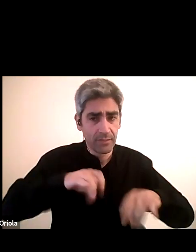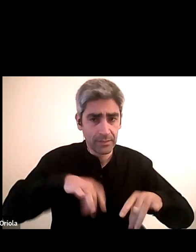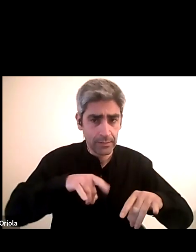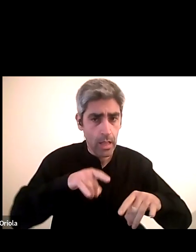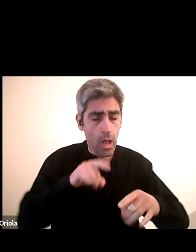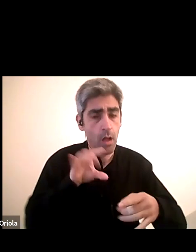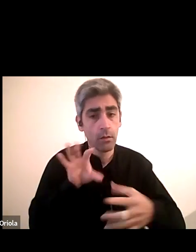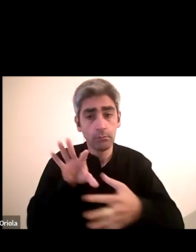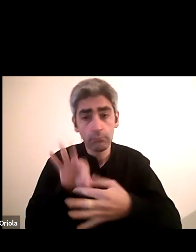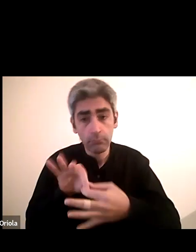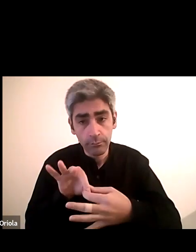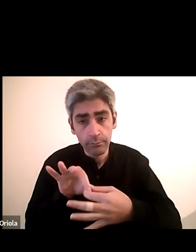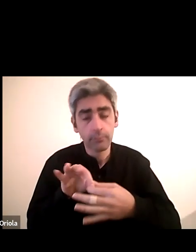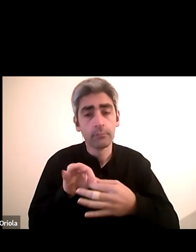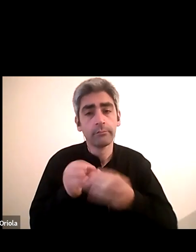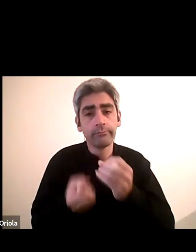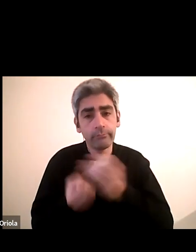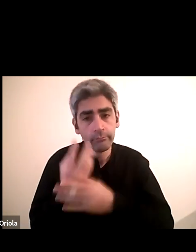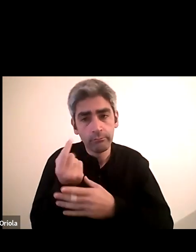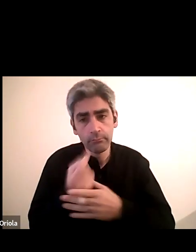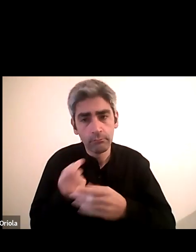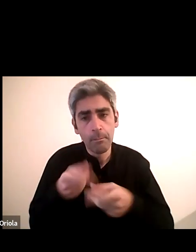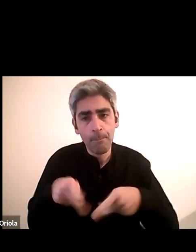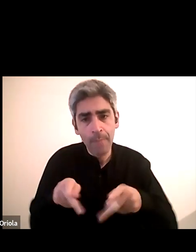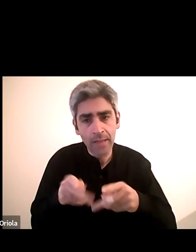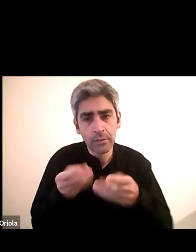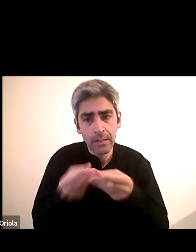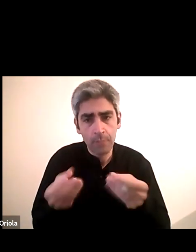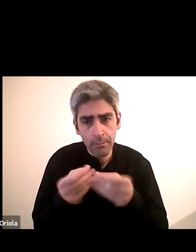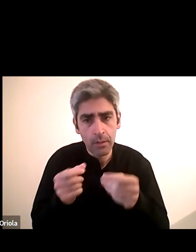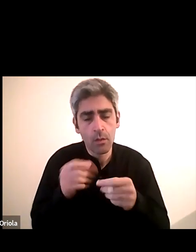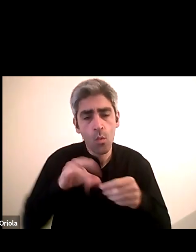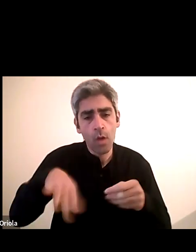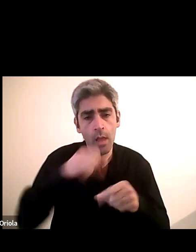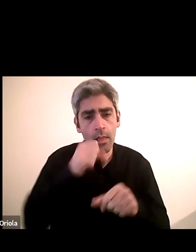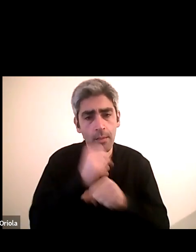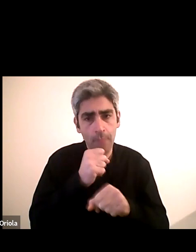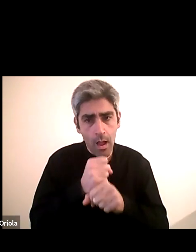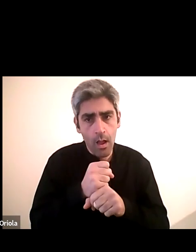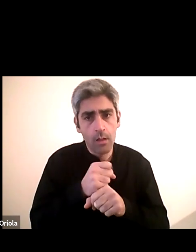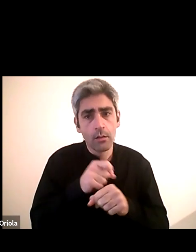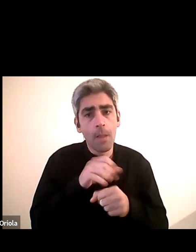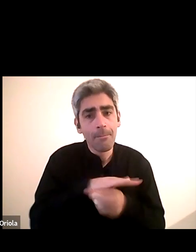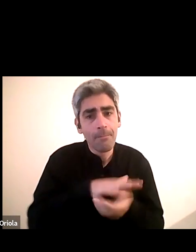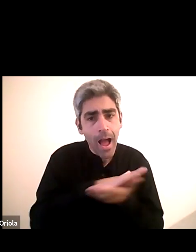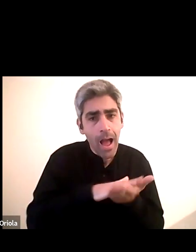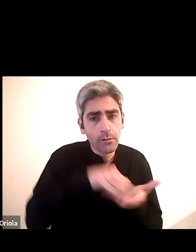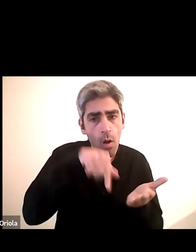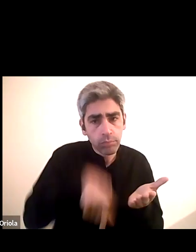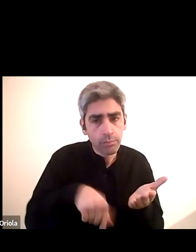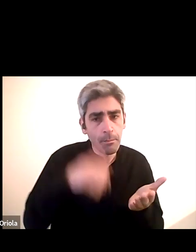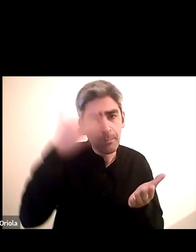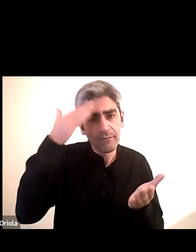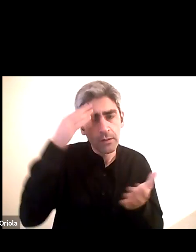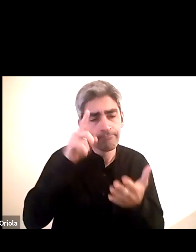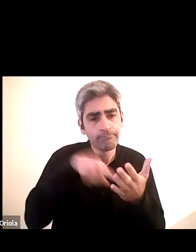sobre concepção de métodos e equipamentos e de locais de trabalho que na raiz prevejam a